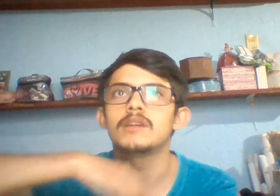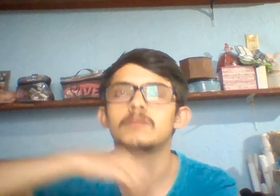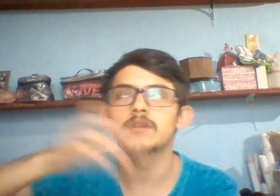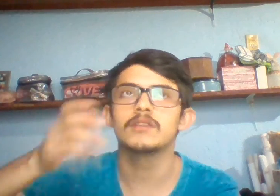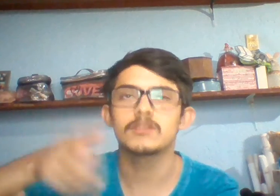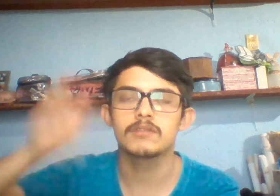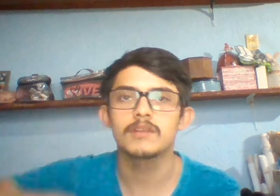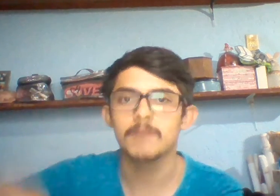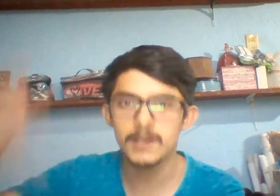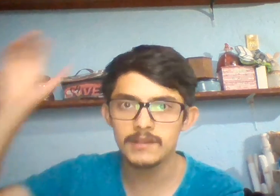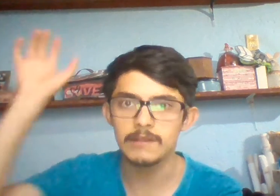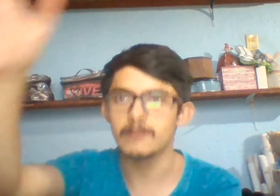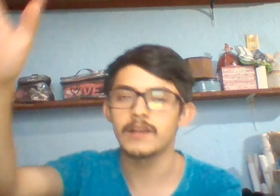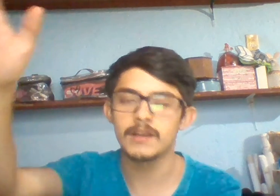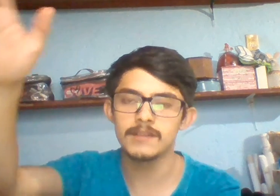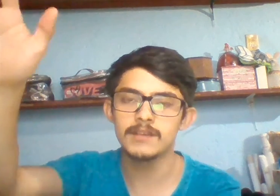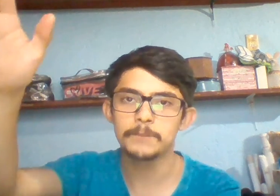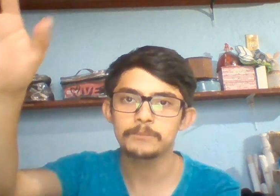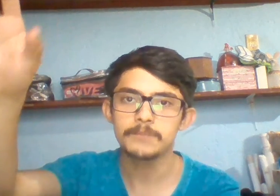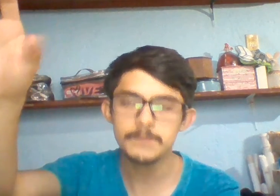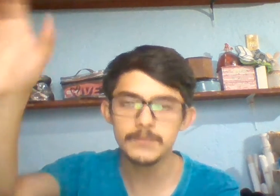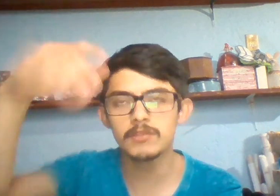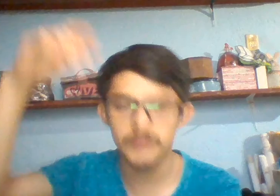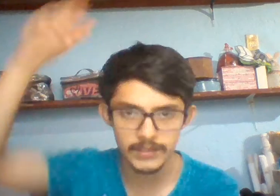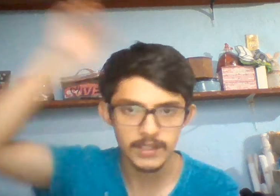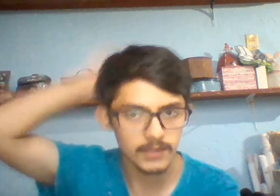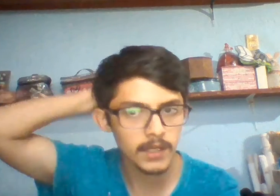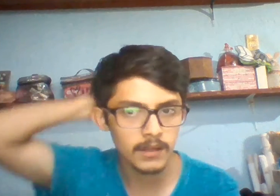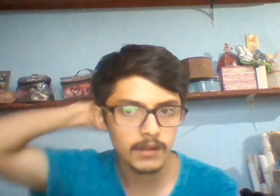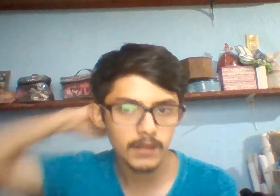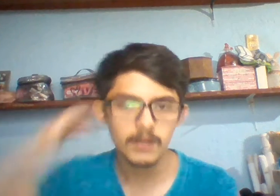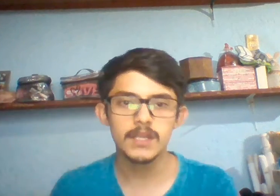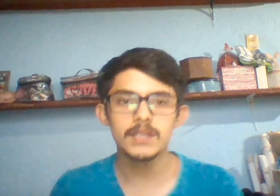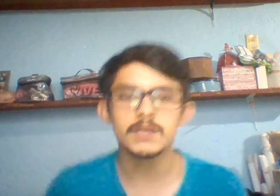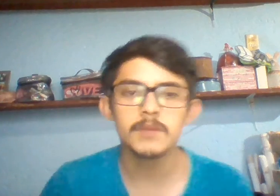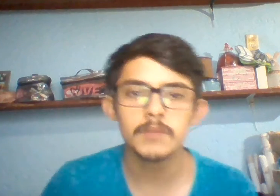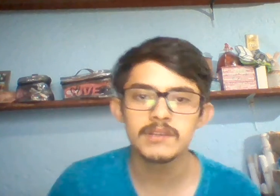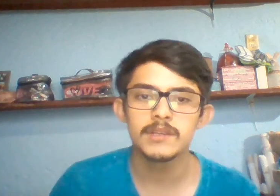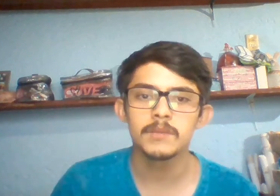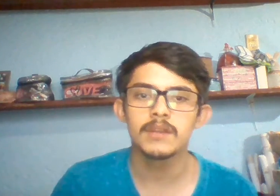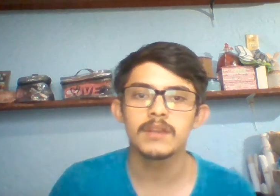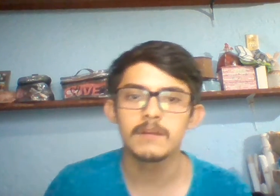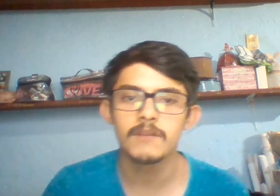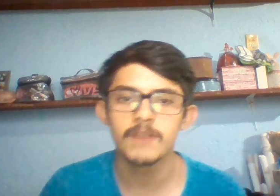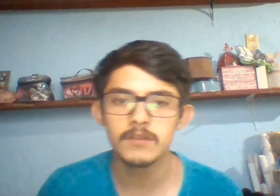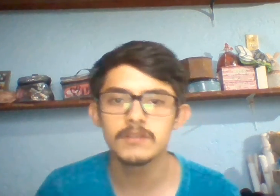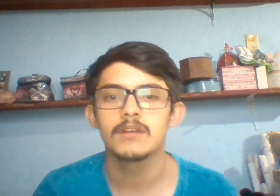no, mejor dicho, cuando se apaga se regresa y cuando se enciende se baja. Y también para el sistema de lavafaros.